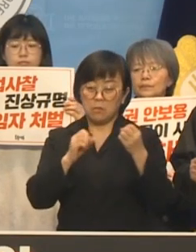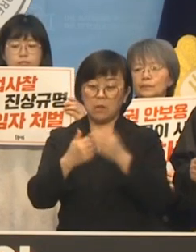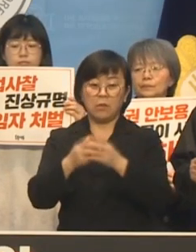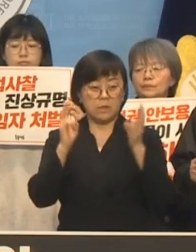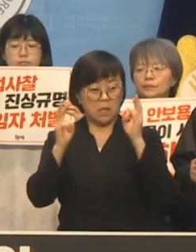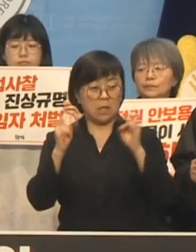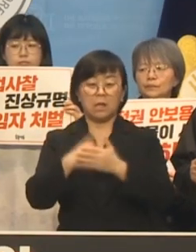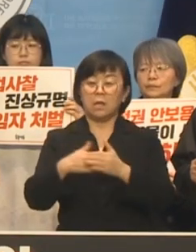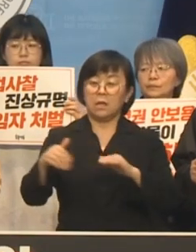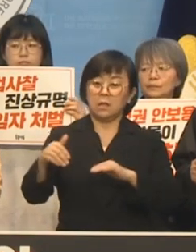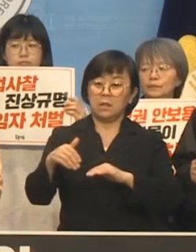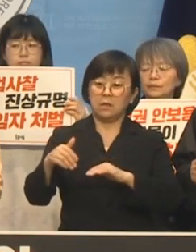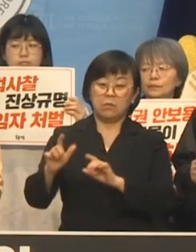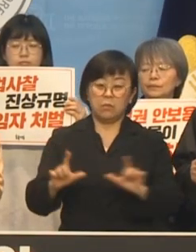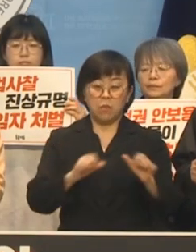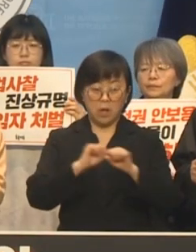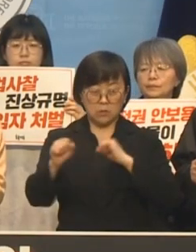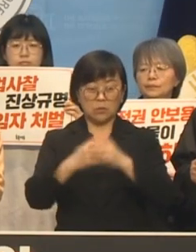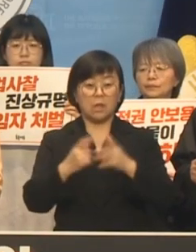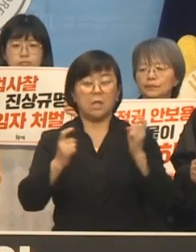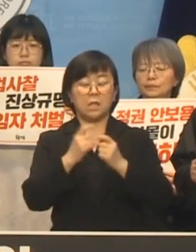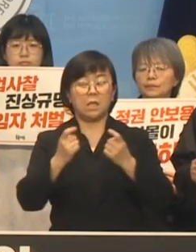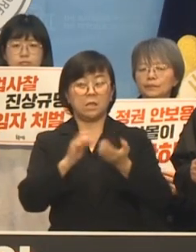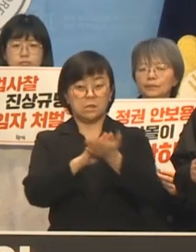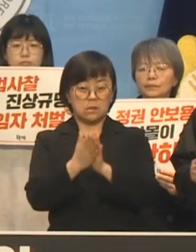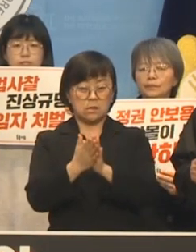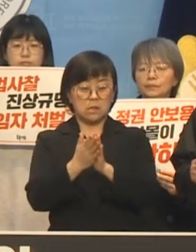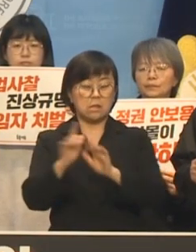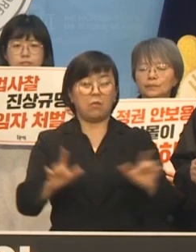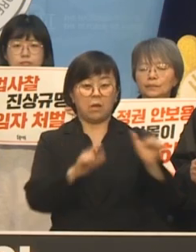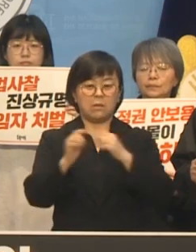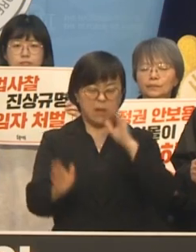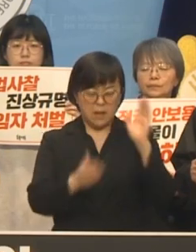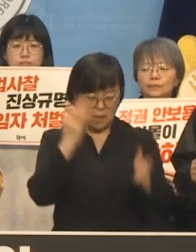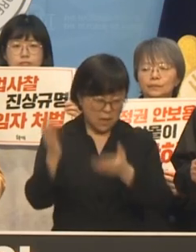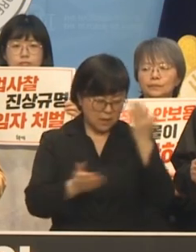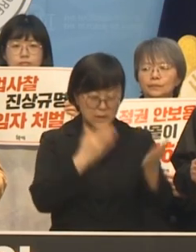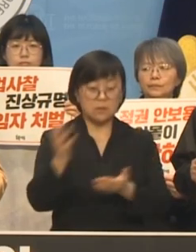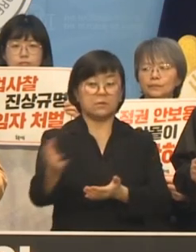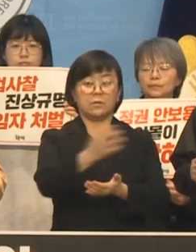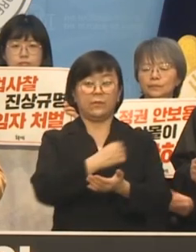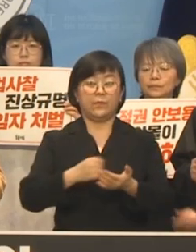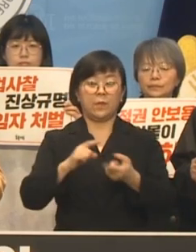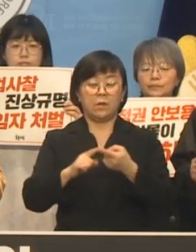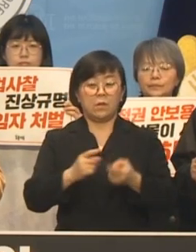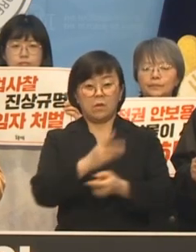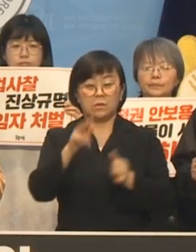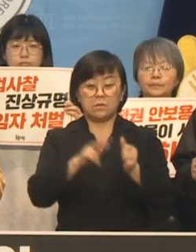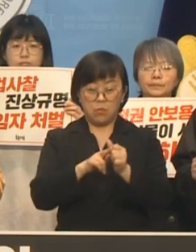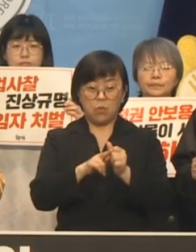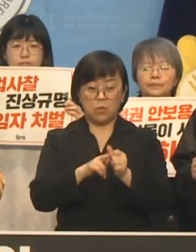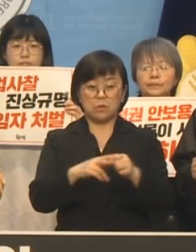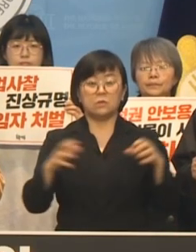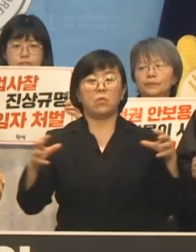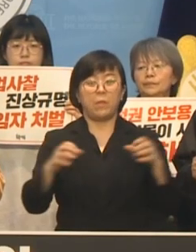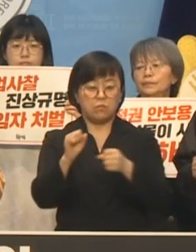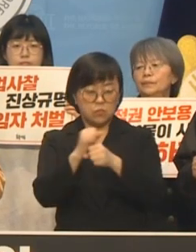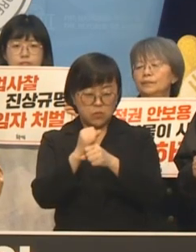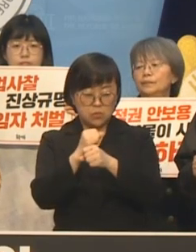활동, 개인의 사생활, 이 모든 것을 다 뒤져서 거기에서 여러 가지 정보를 조합하고